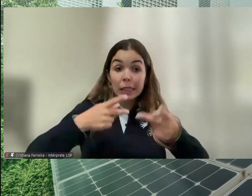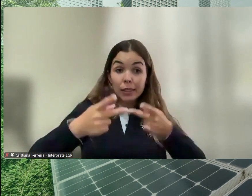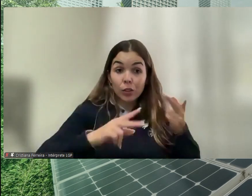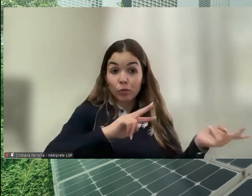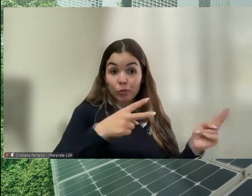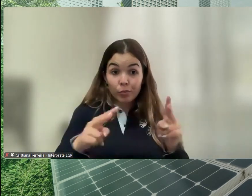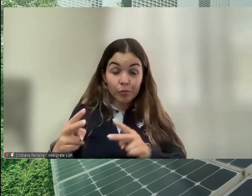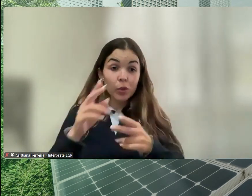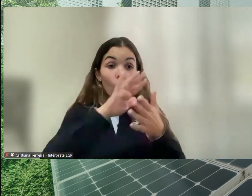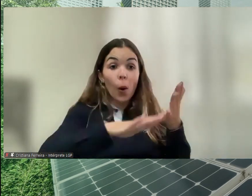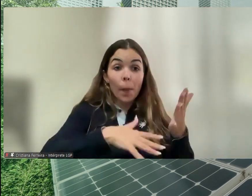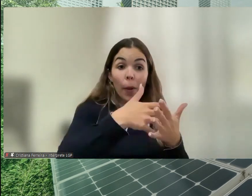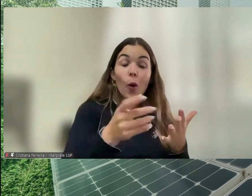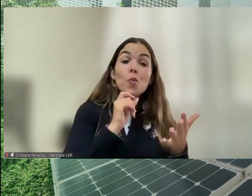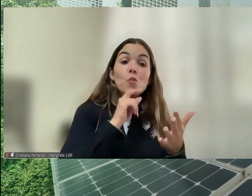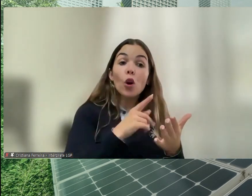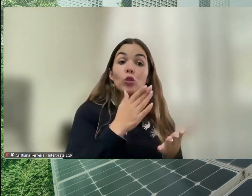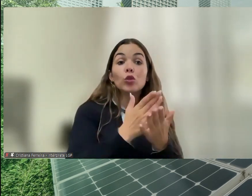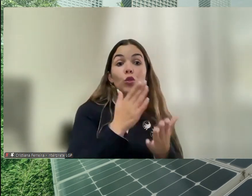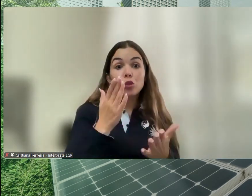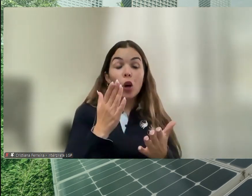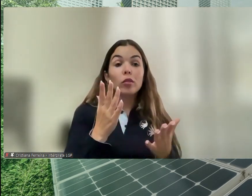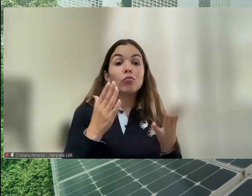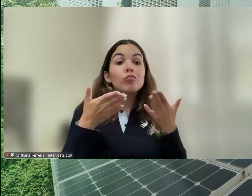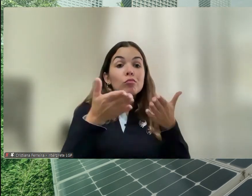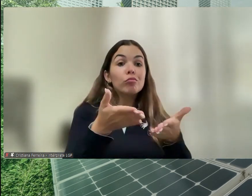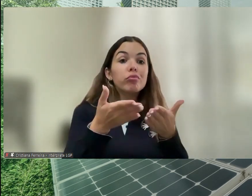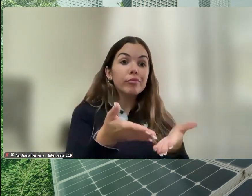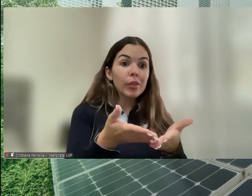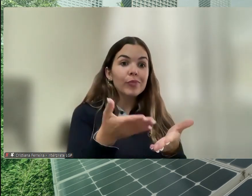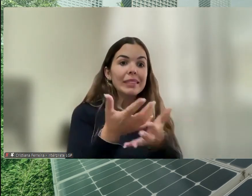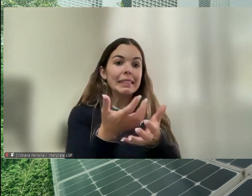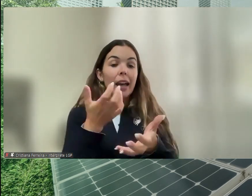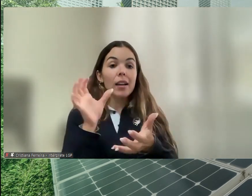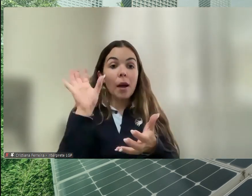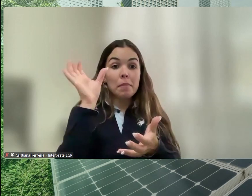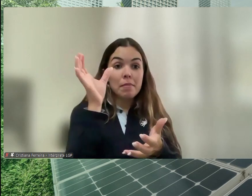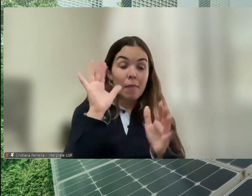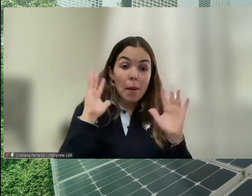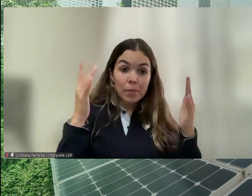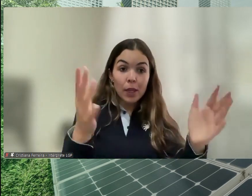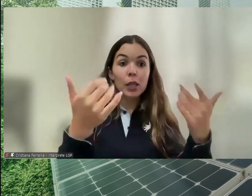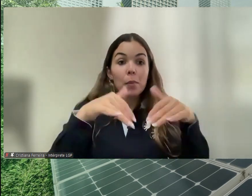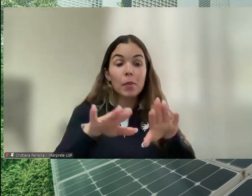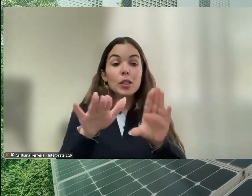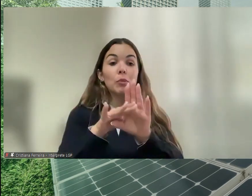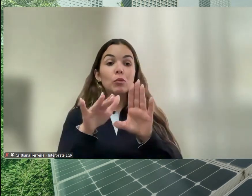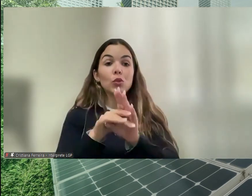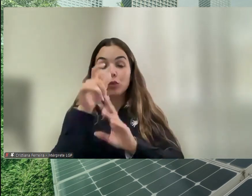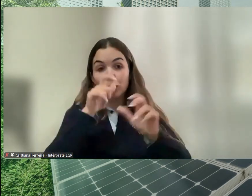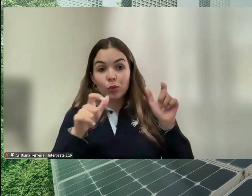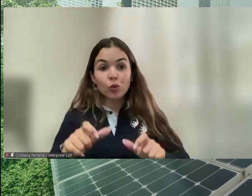estratégicas e o planeamento podem não só mitigar o impacto ambiental, mas também promover a participação cidadã e a justiça